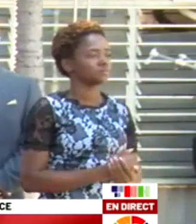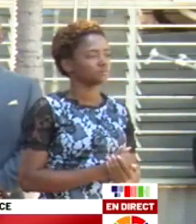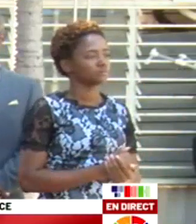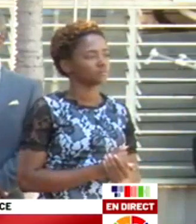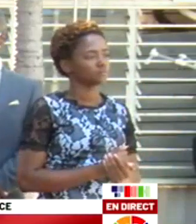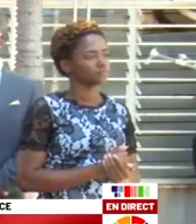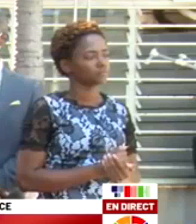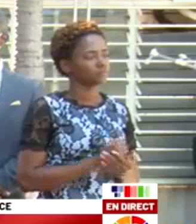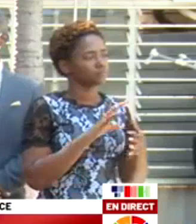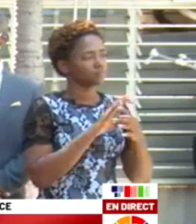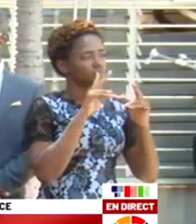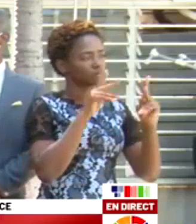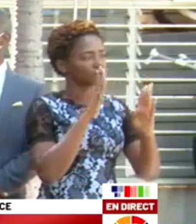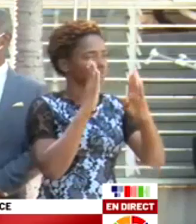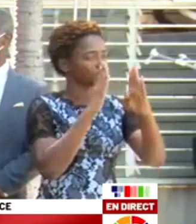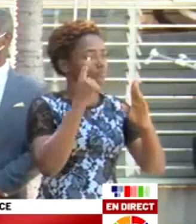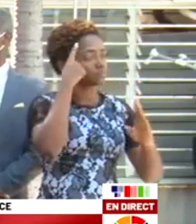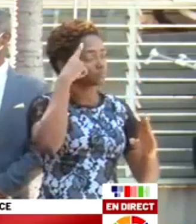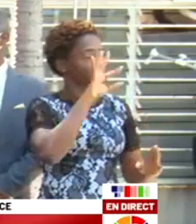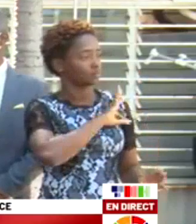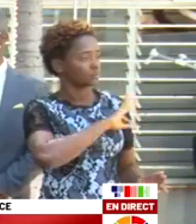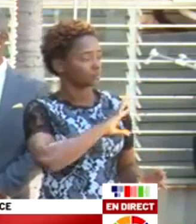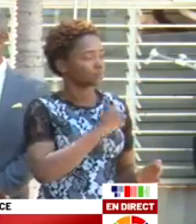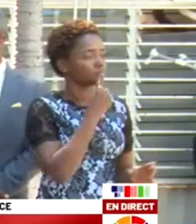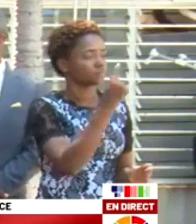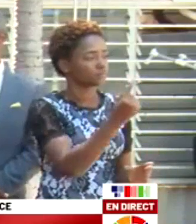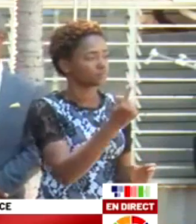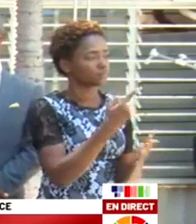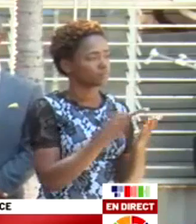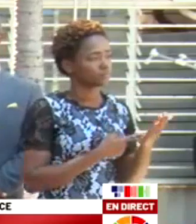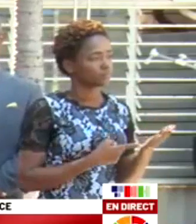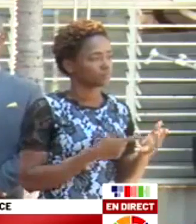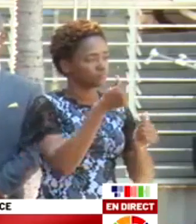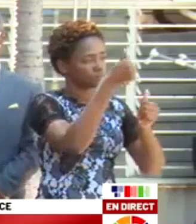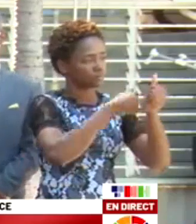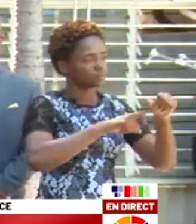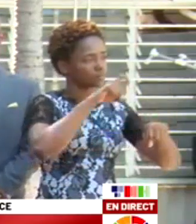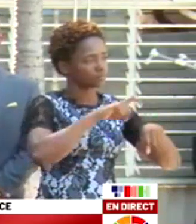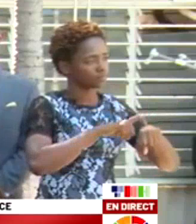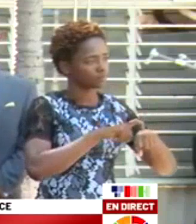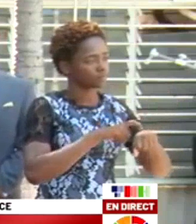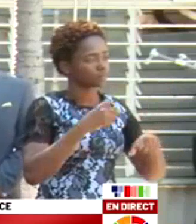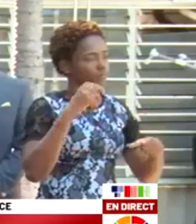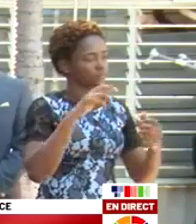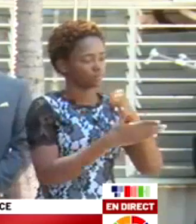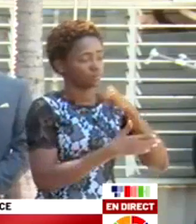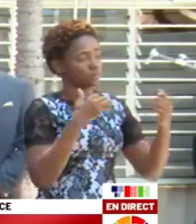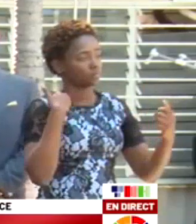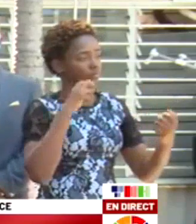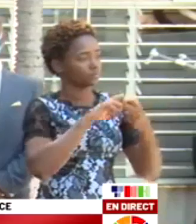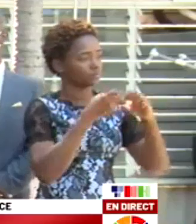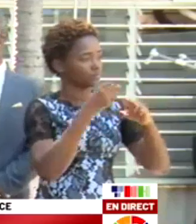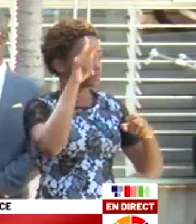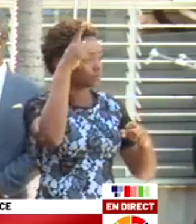parlant de monde qui est dans l'opposition politique, je profite de l'occasion pour me dire tout que à chaque fois que le pays a des turbulences politiques,